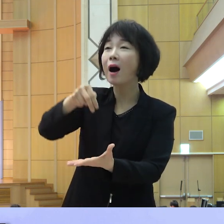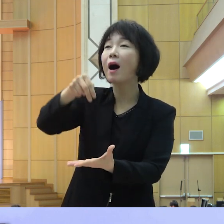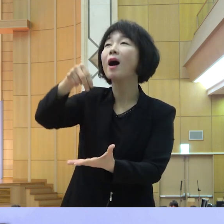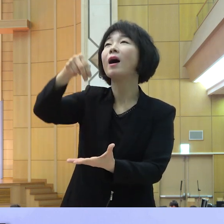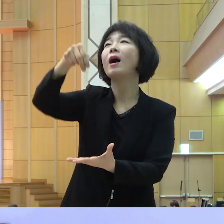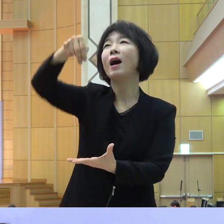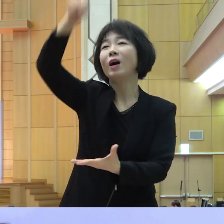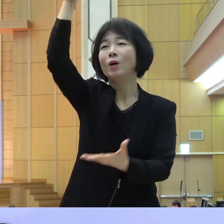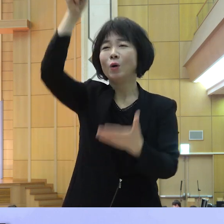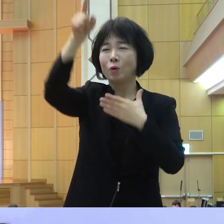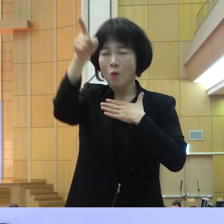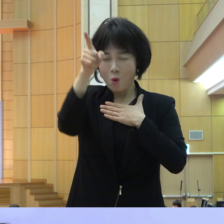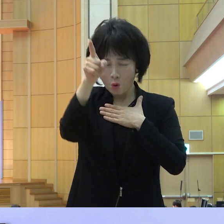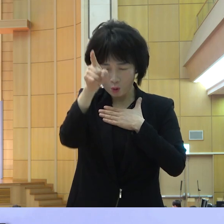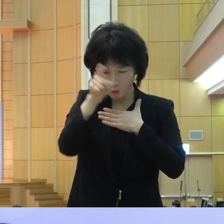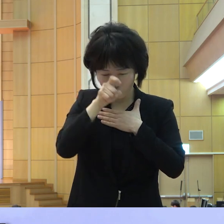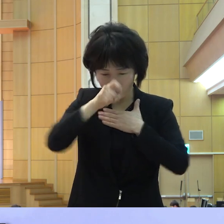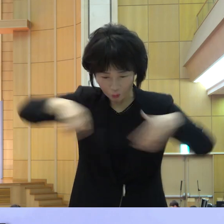올라가